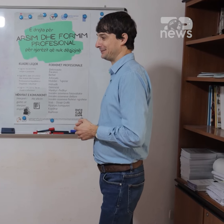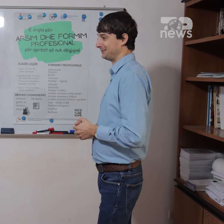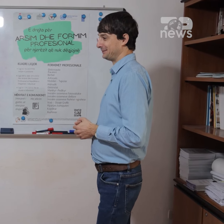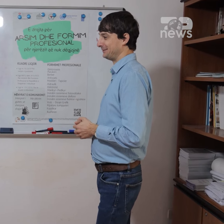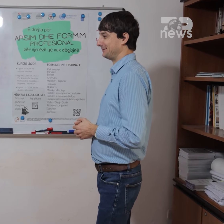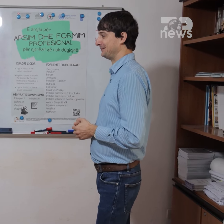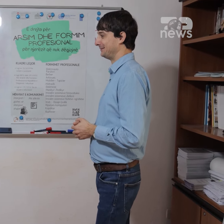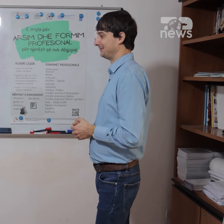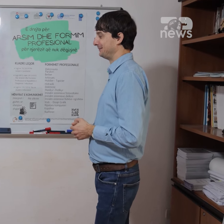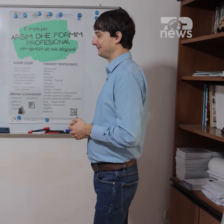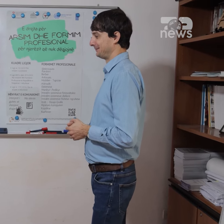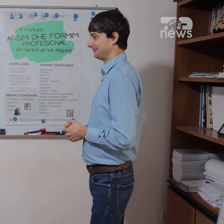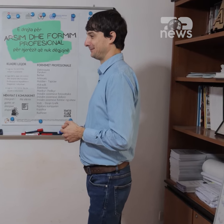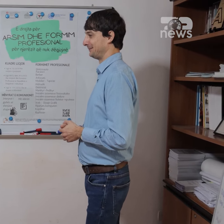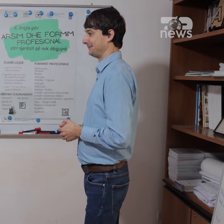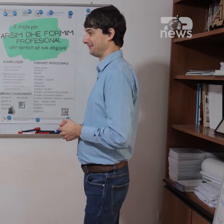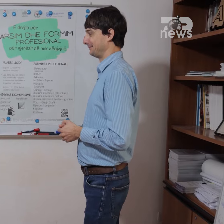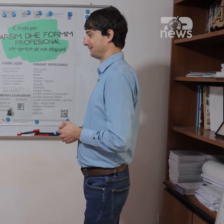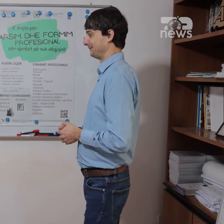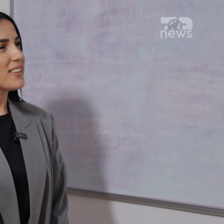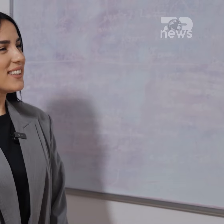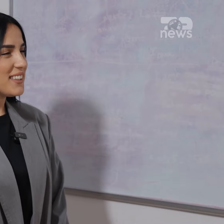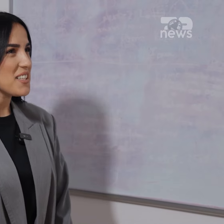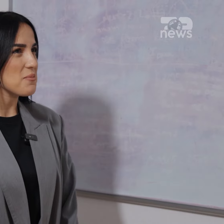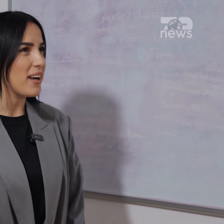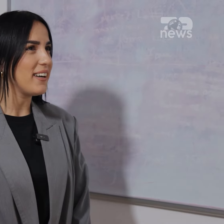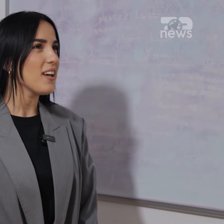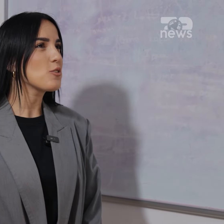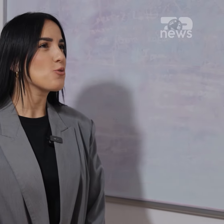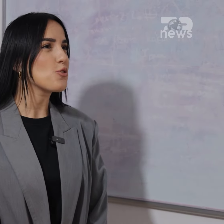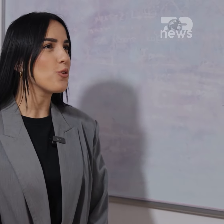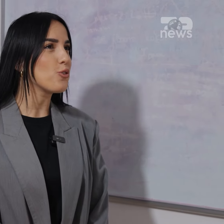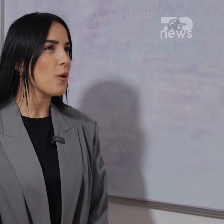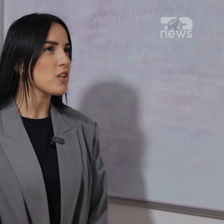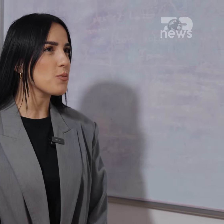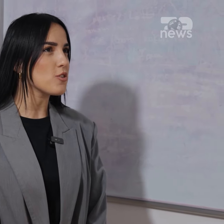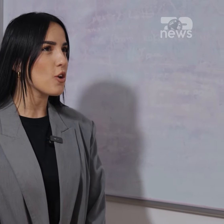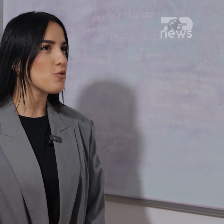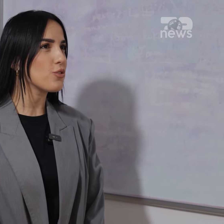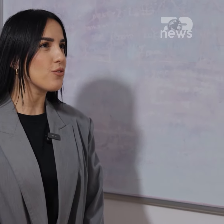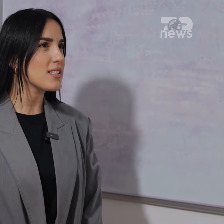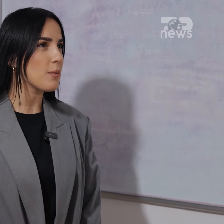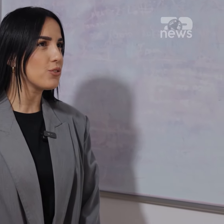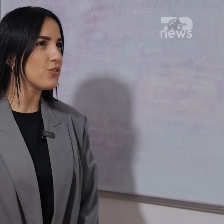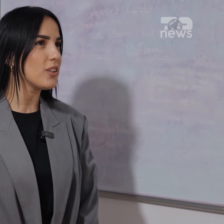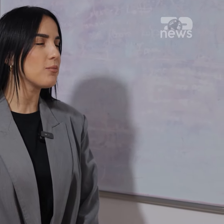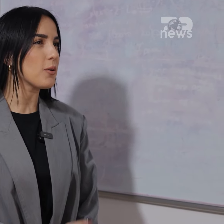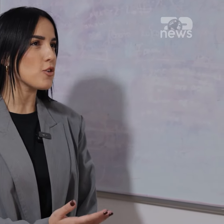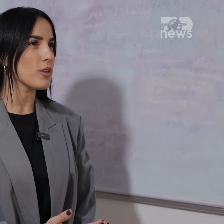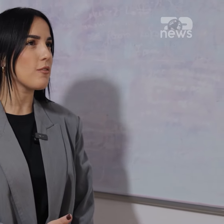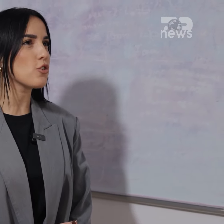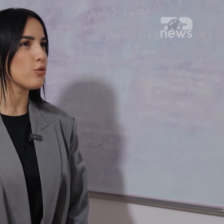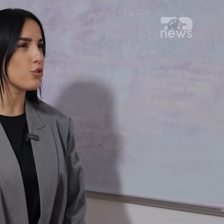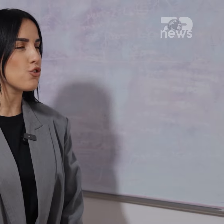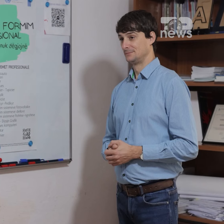studentëve, nëse duan mund të regjistrohen pranë kësaj dege. Një nismë e re, kështu që urojmë dhe shpresojmë që të vi sa më në ndihmë të personave që nuk dëgjojnë.